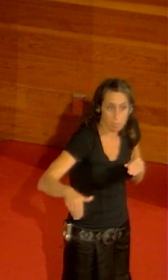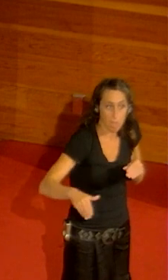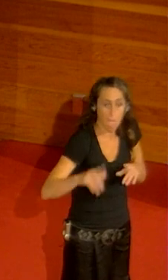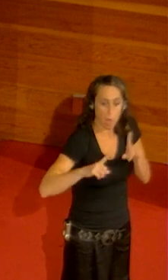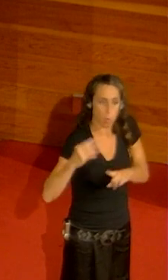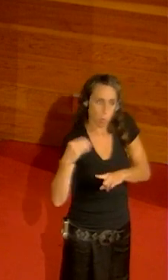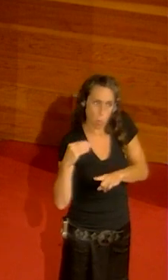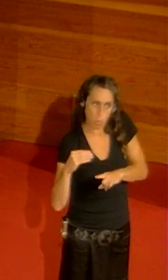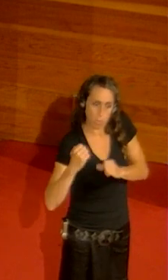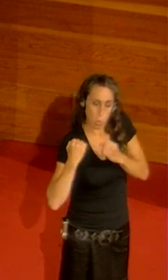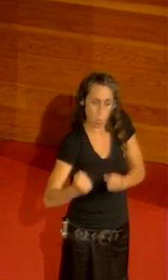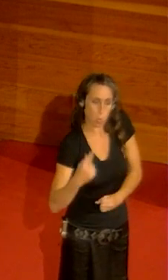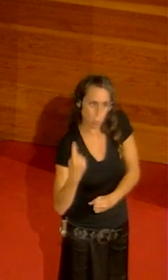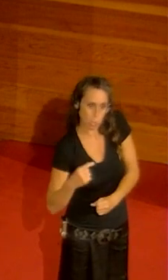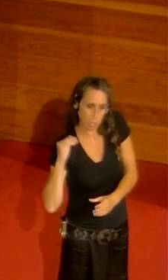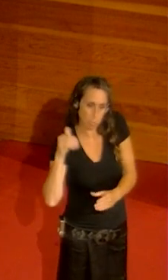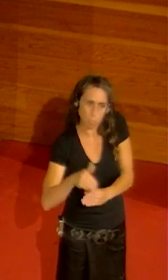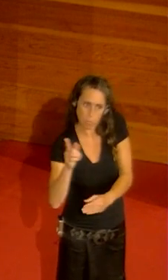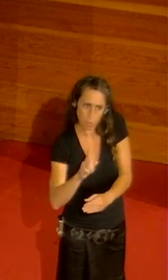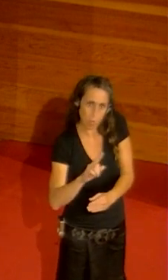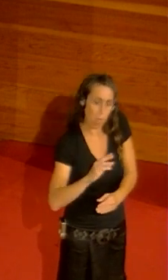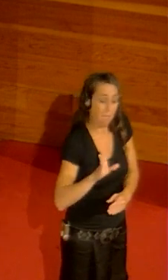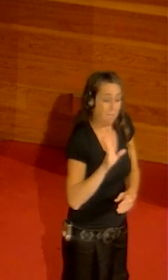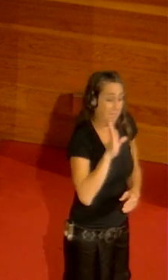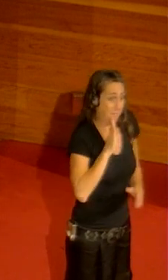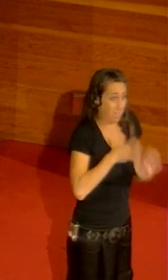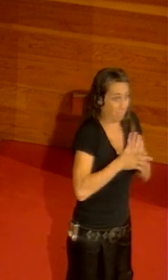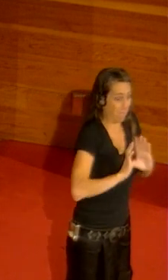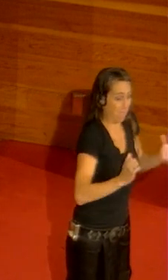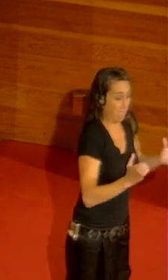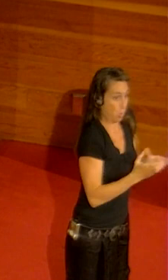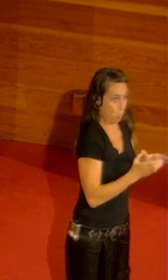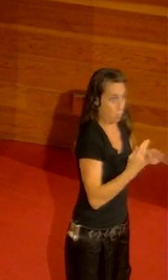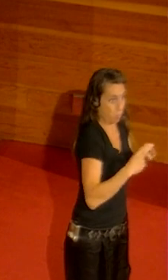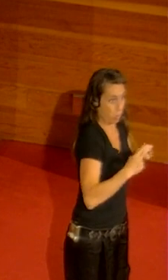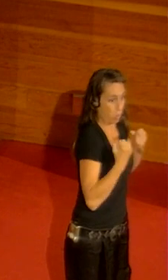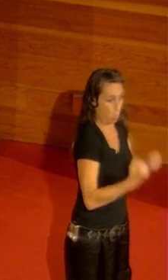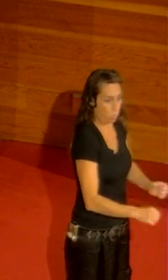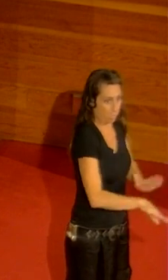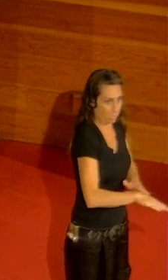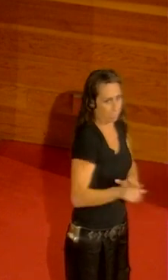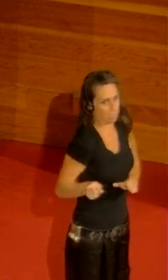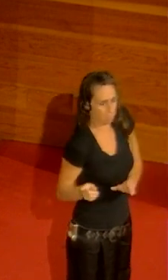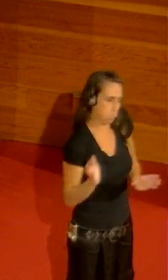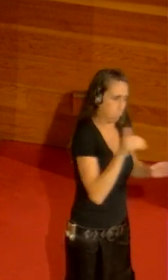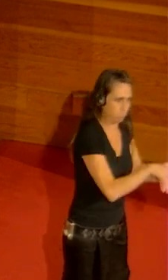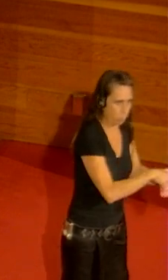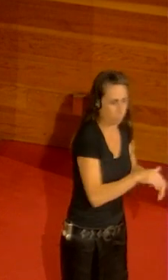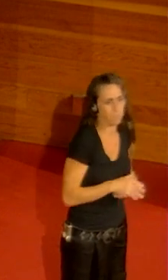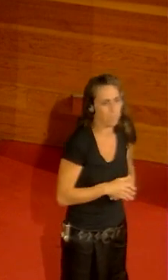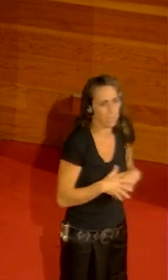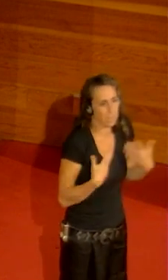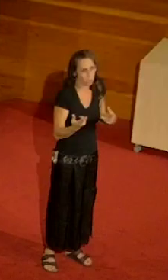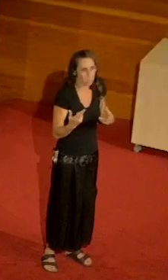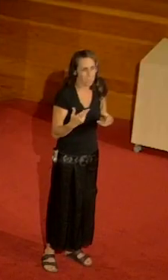ortodoxos han votado a esta ultraderecha que explicaba antes entonces ahí también va a haber un cambio cada vez son más que a veces están politizando más porque en última instancia